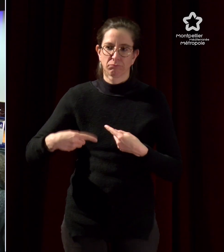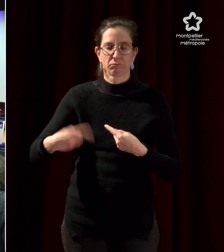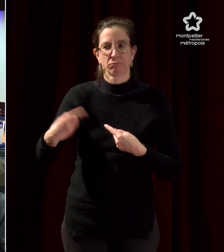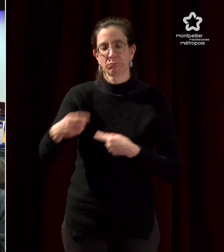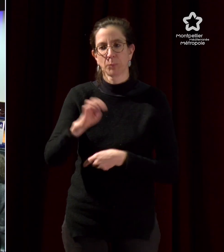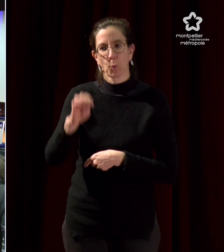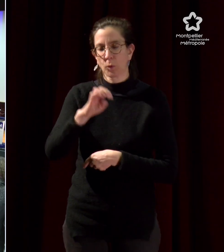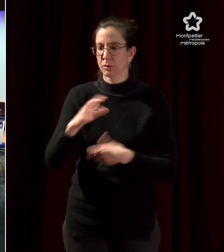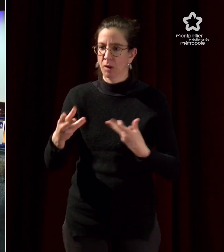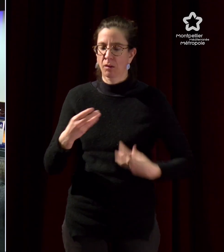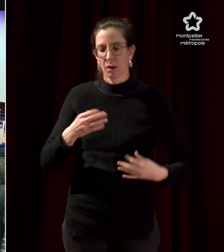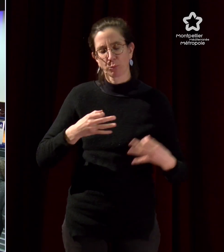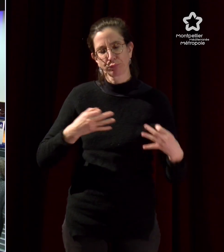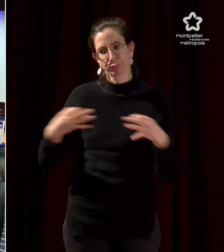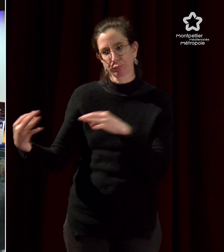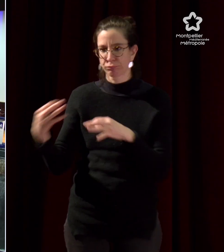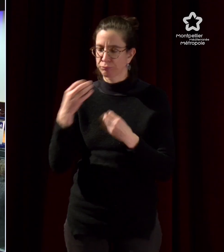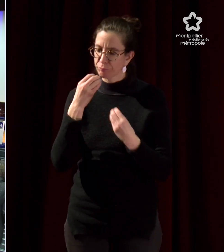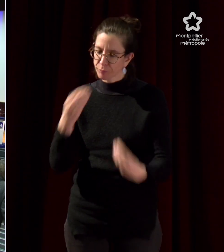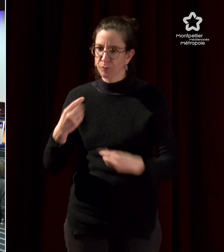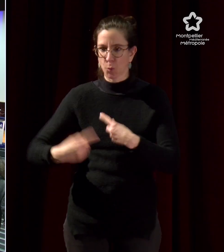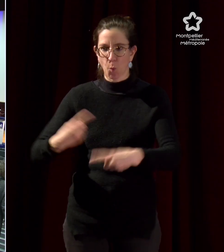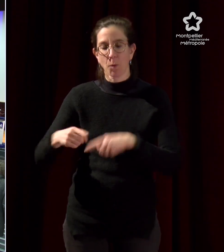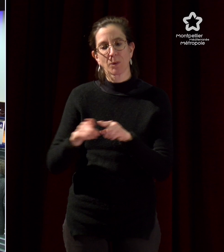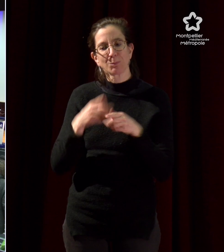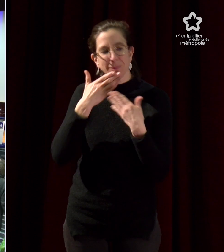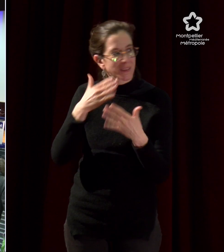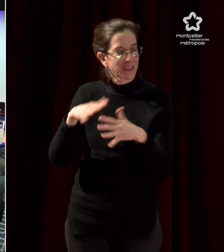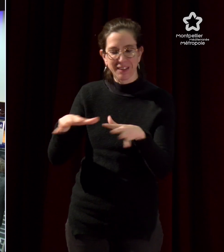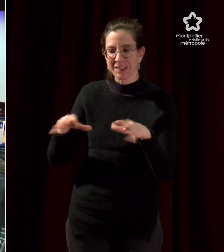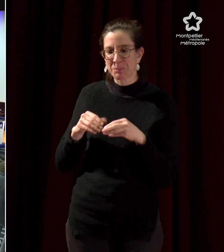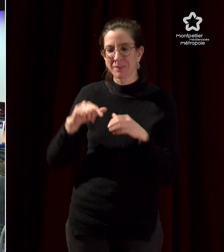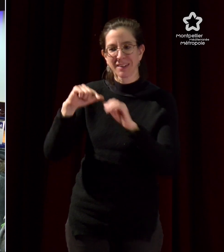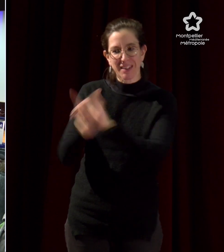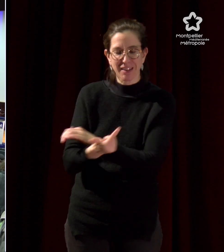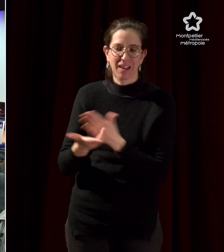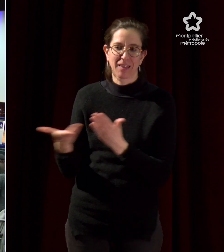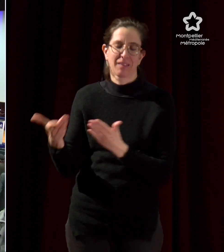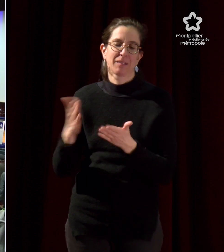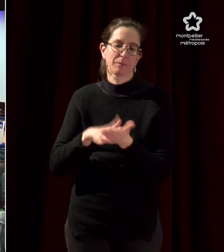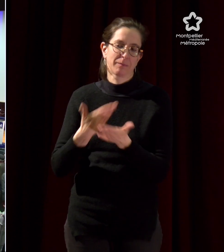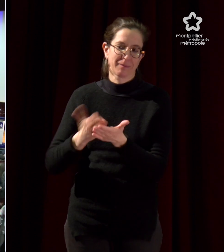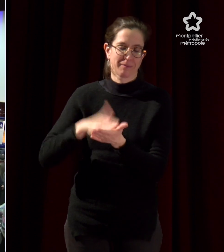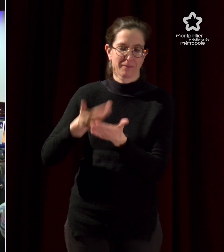bon déroulement des Agora des Savoirs, et aussi un grand merci à l'équipe de Desel qui a évidemment du pain